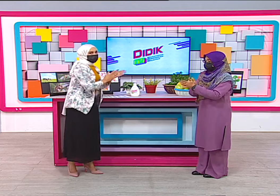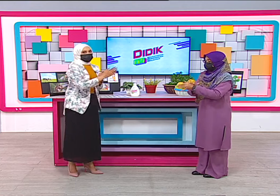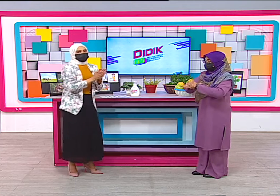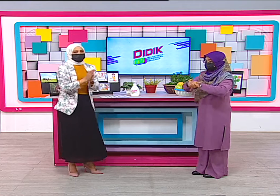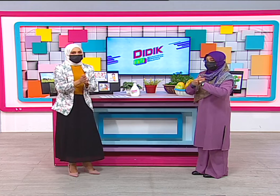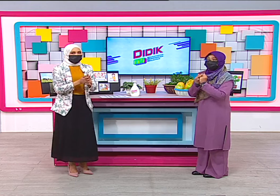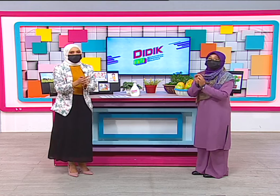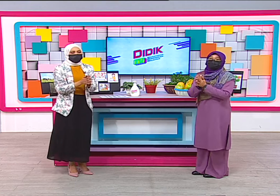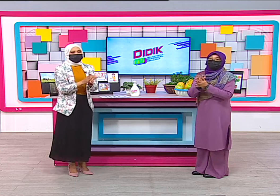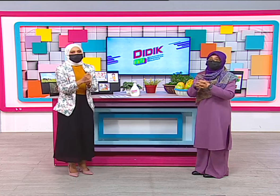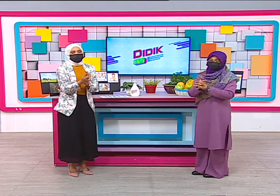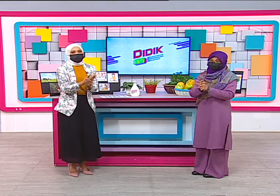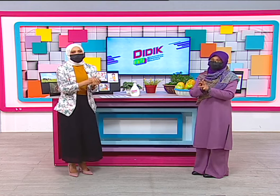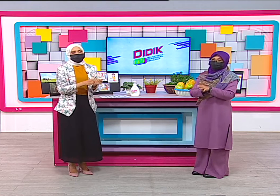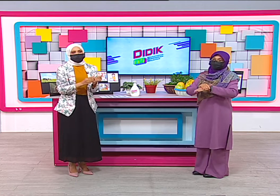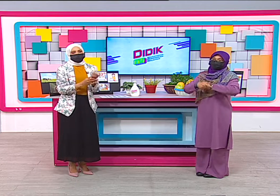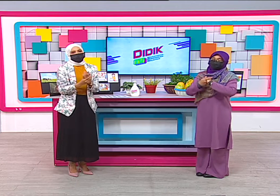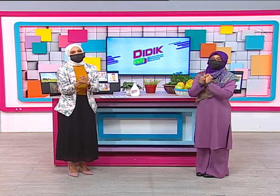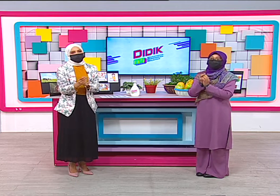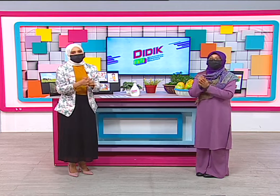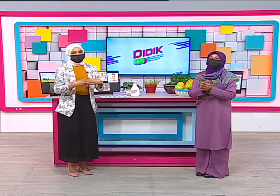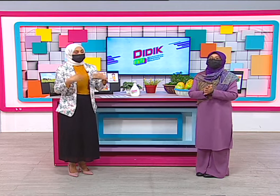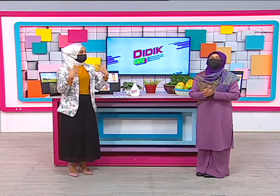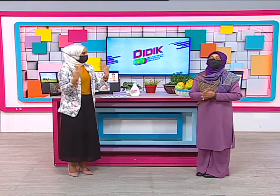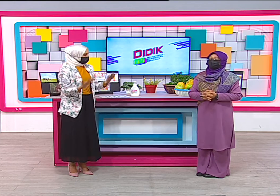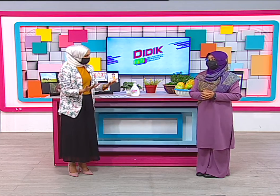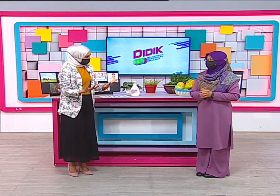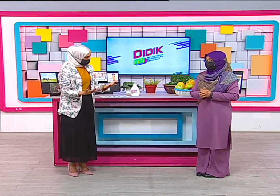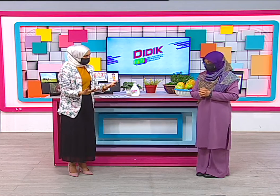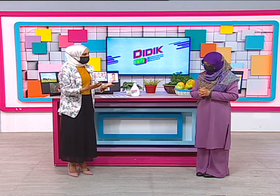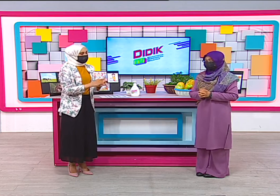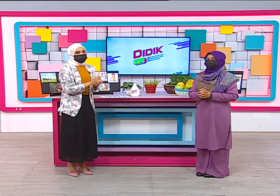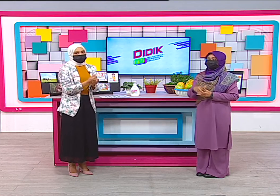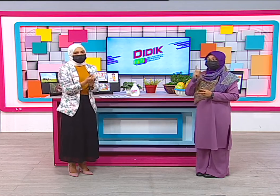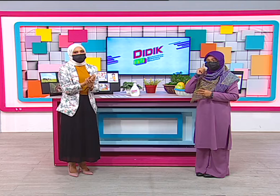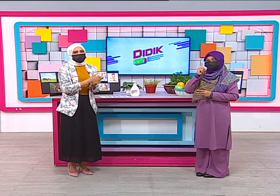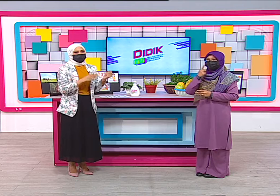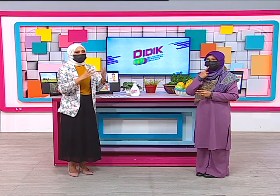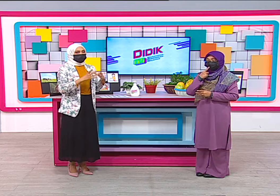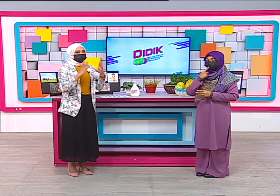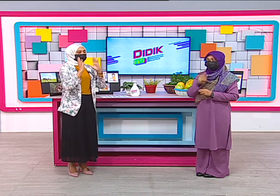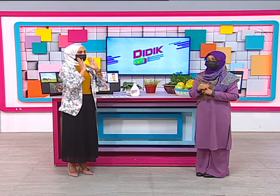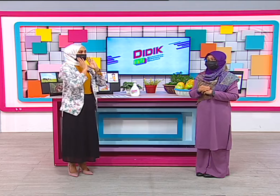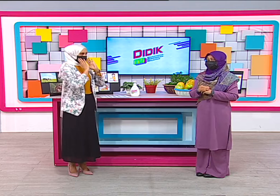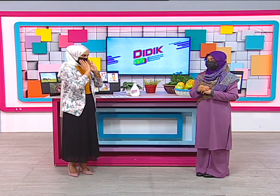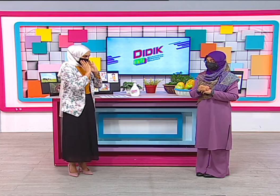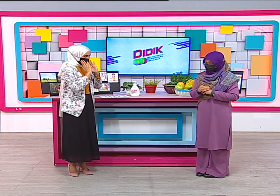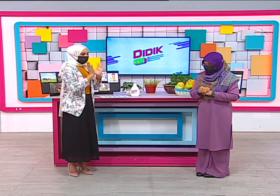pengetahuan semua hari ini kita enggak belajar subjek untuk murid-murid berpendidikan khas saja disegel Fathia kain tangga completo mau ke